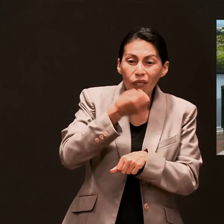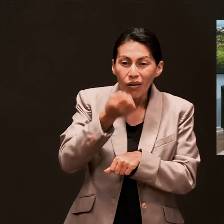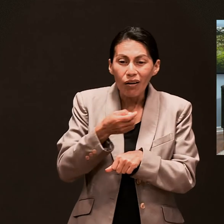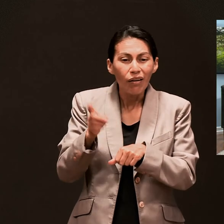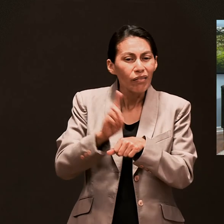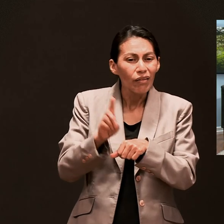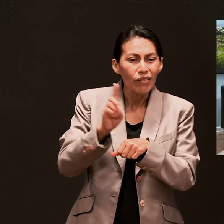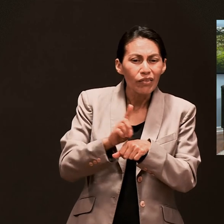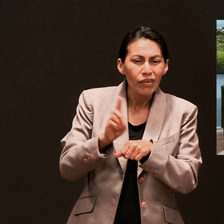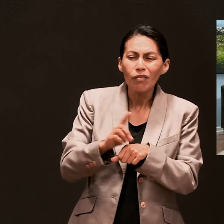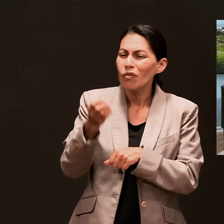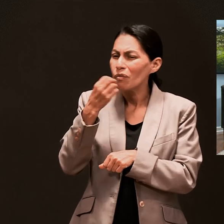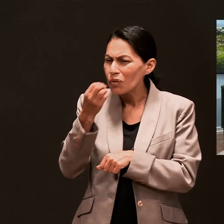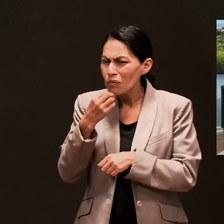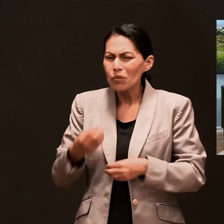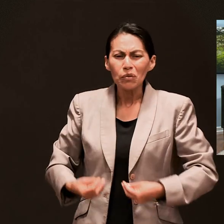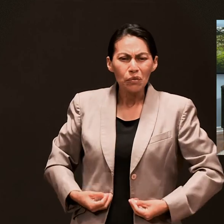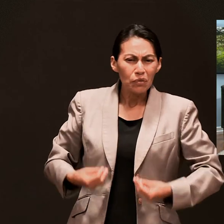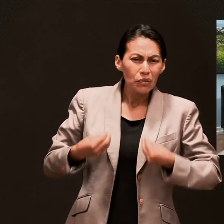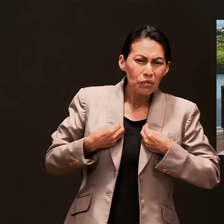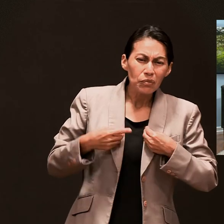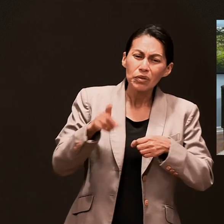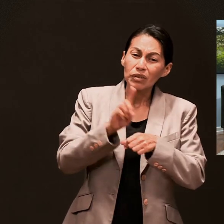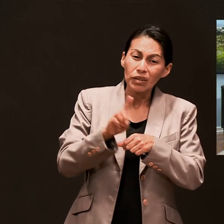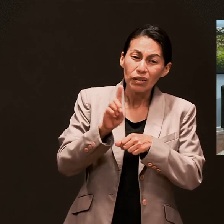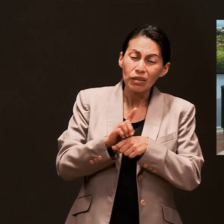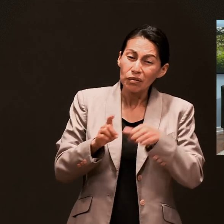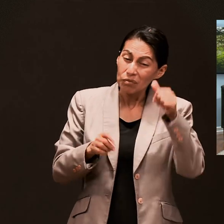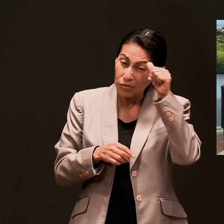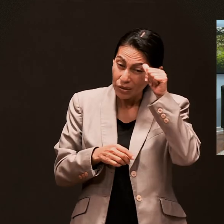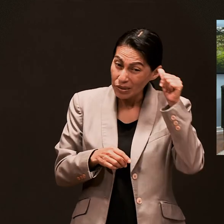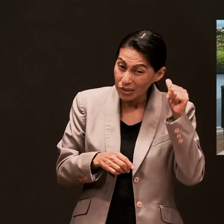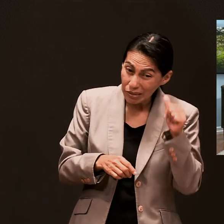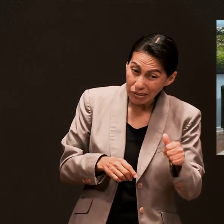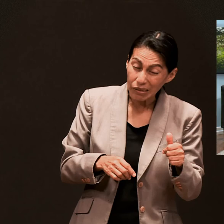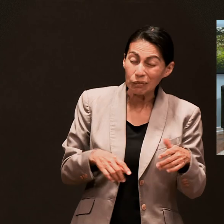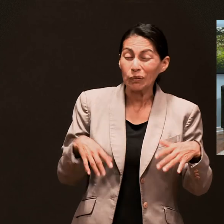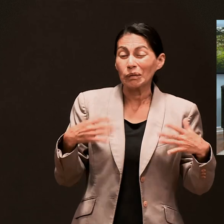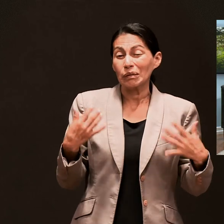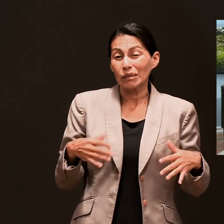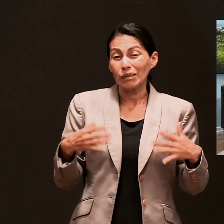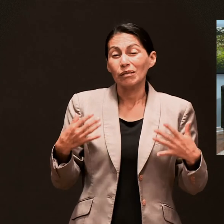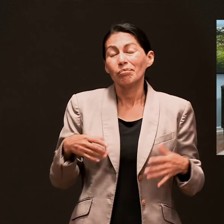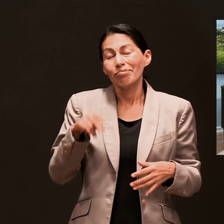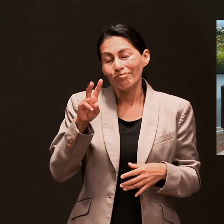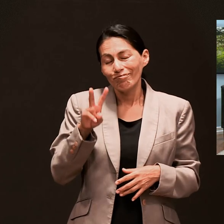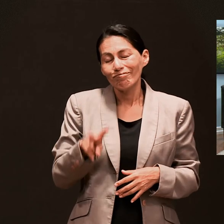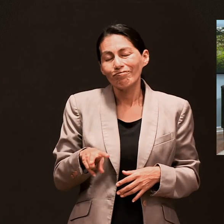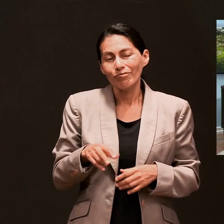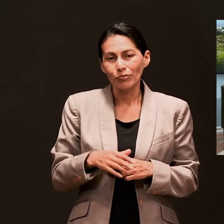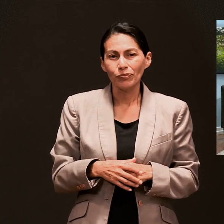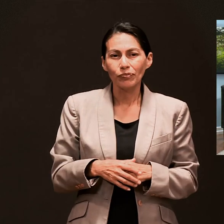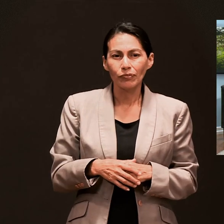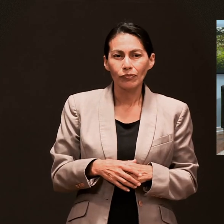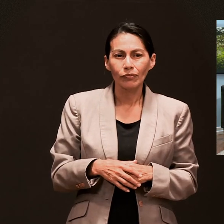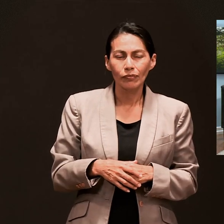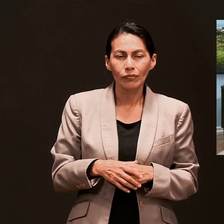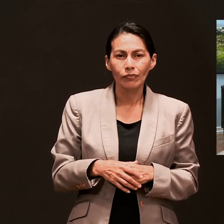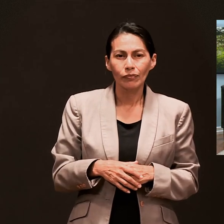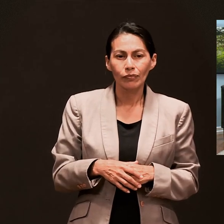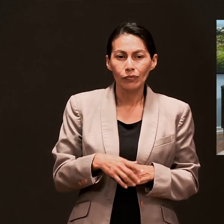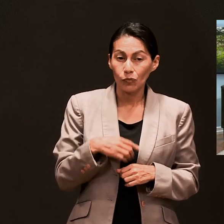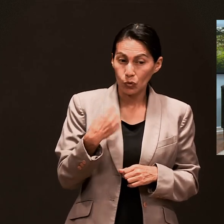ya porque diario vivimos diario comemos y diario también diario pecamos porque